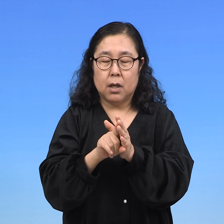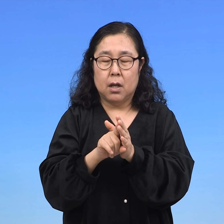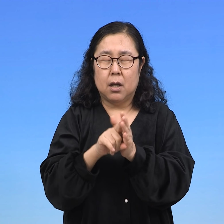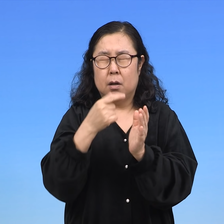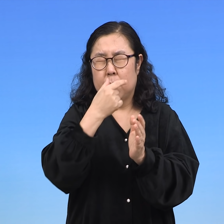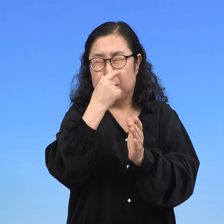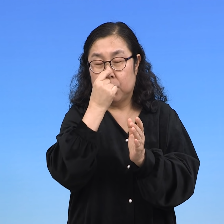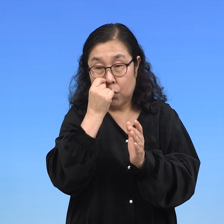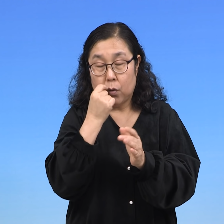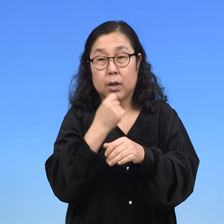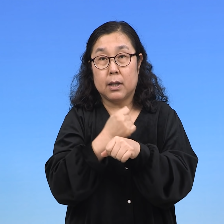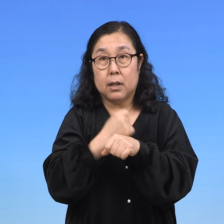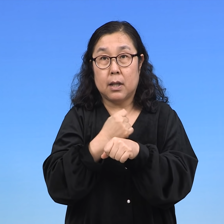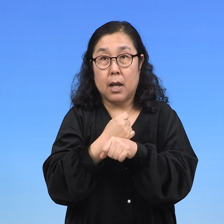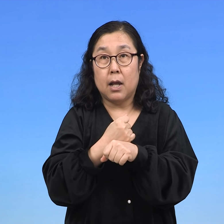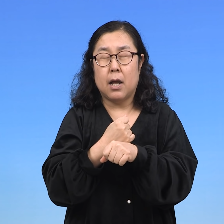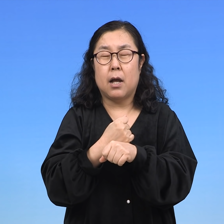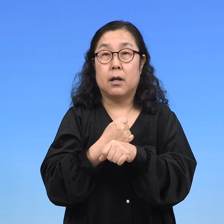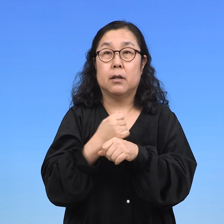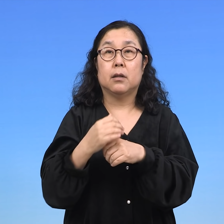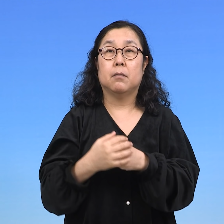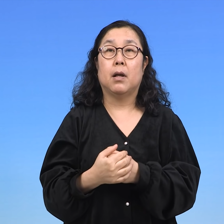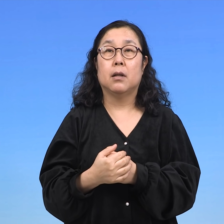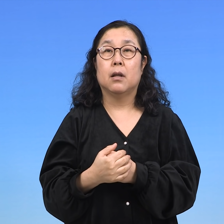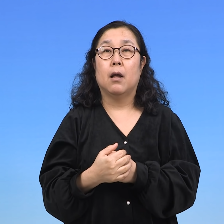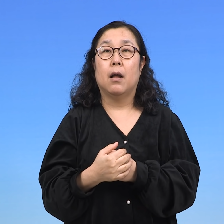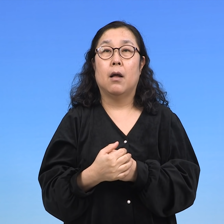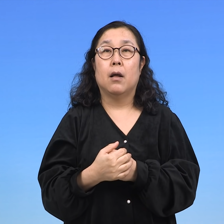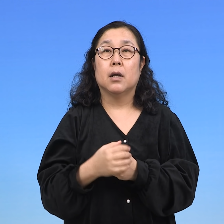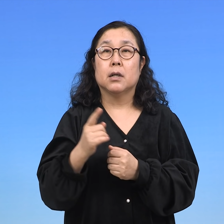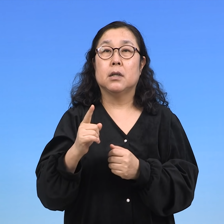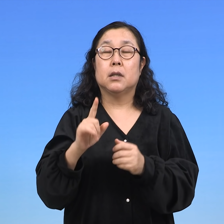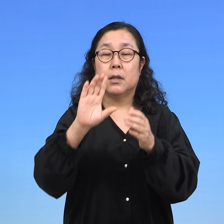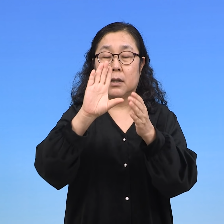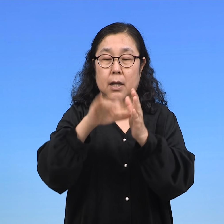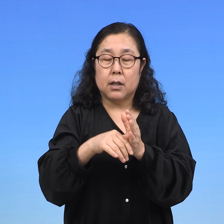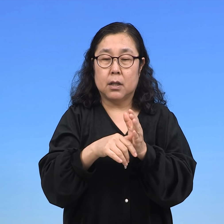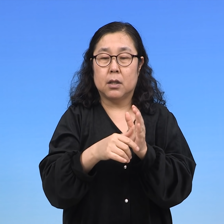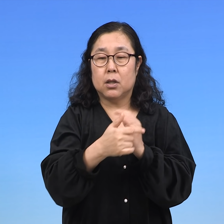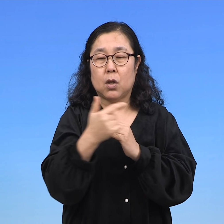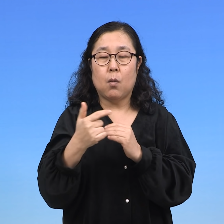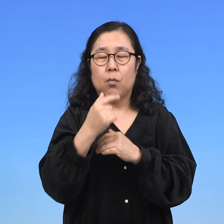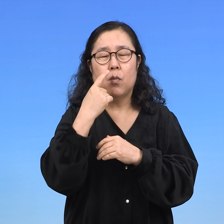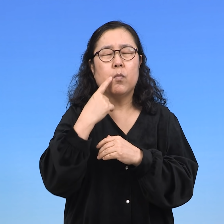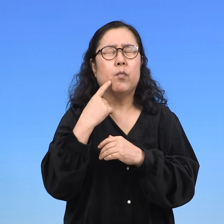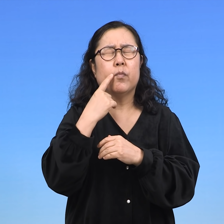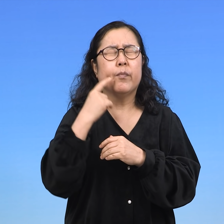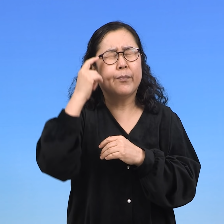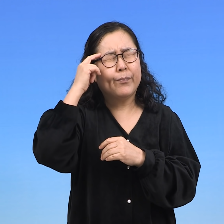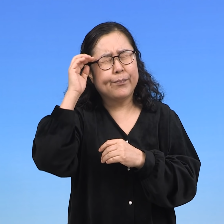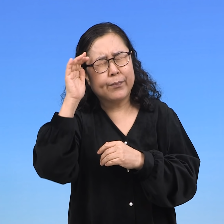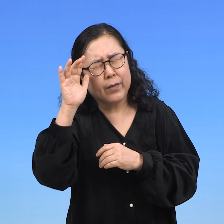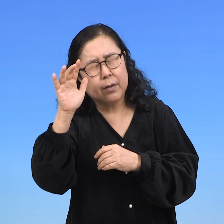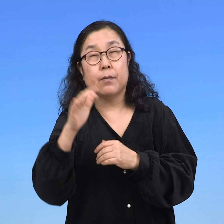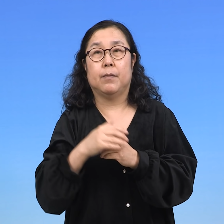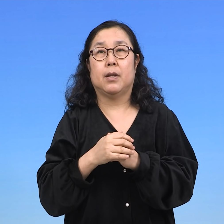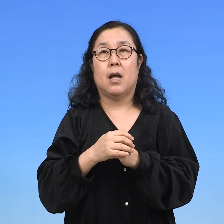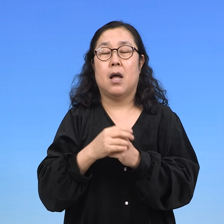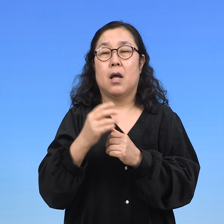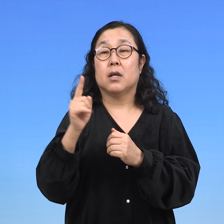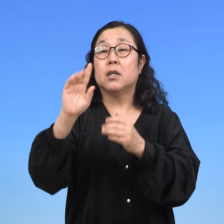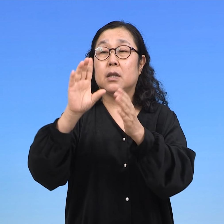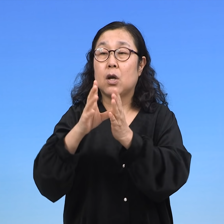존재감이라고는 아무것도 없었던 신학교 1학년 시절이었지만 그 시절이 어떨 때 제가 너무 부러워요.